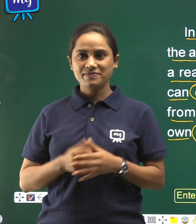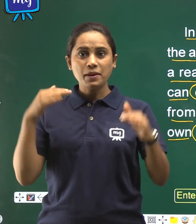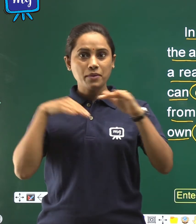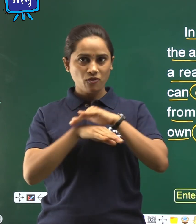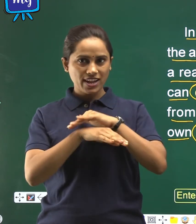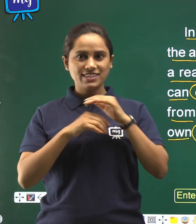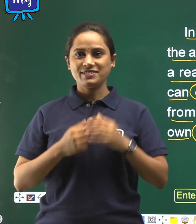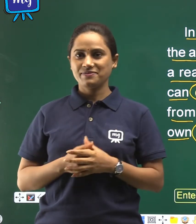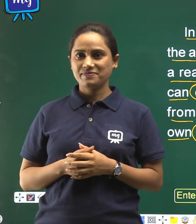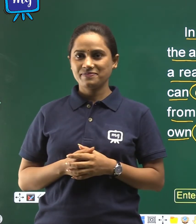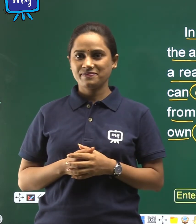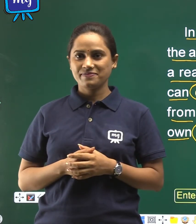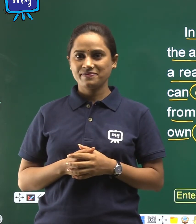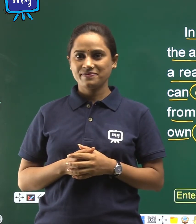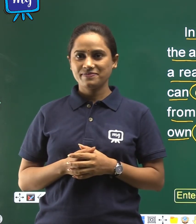प्रवेश.